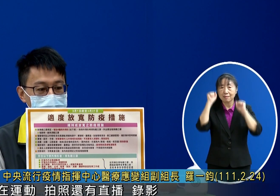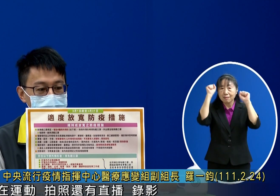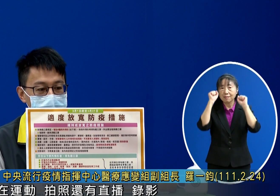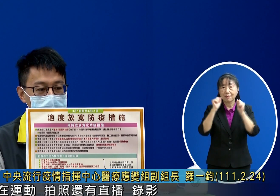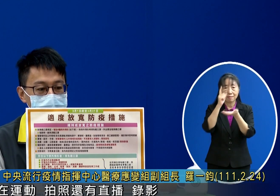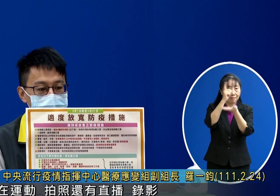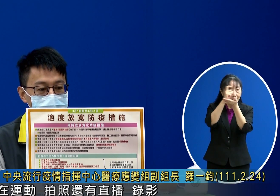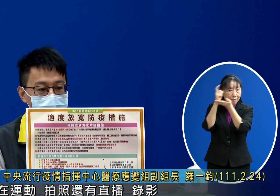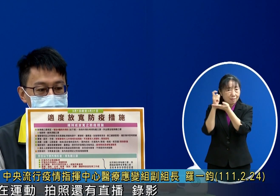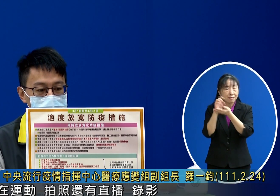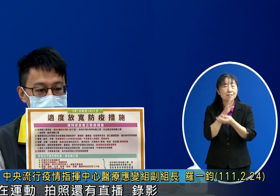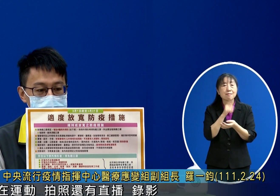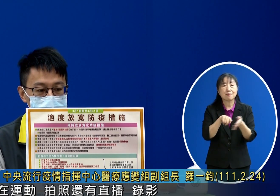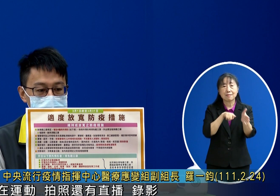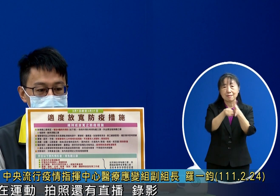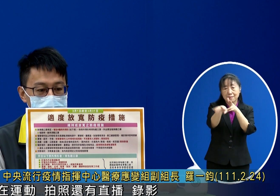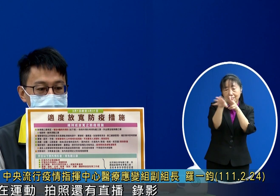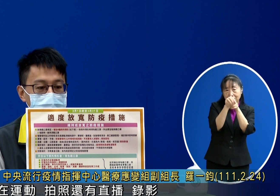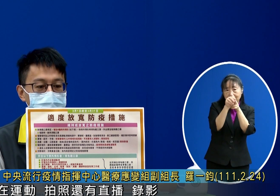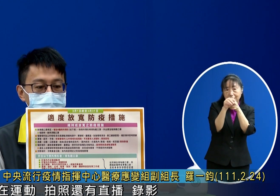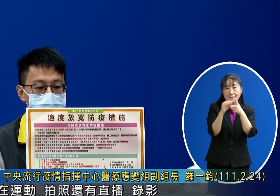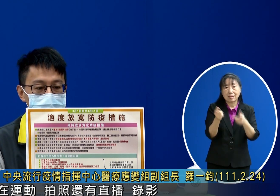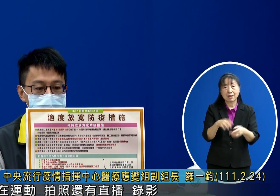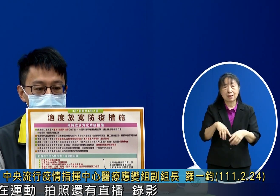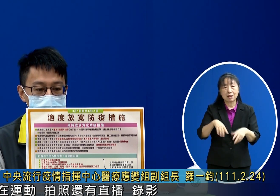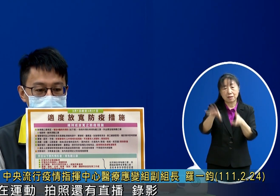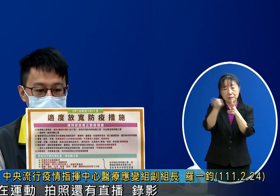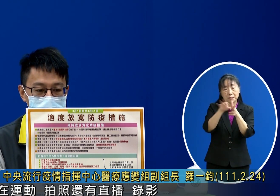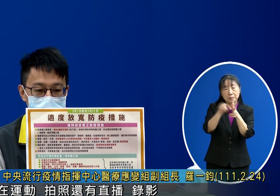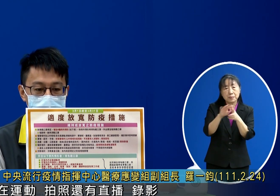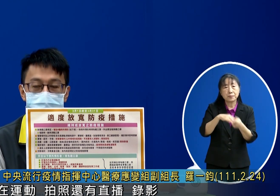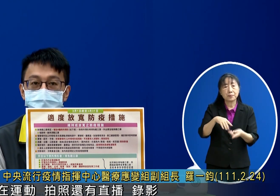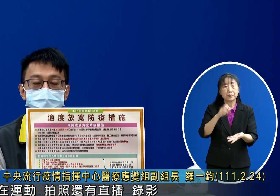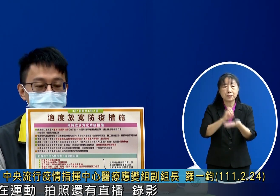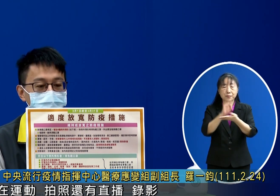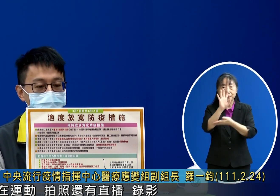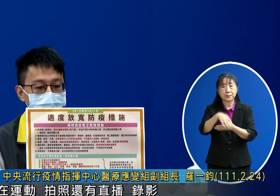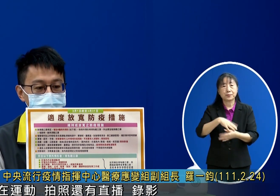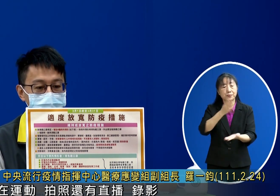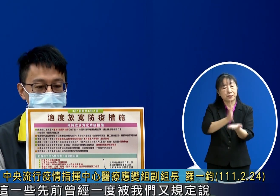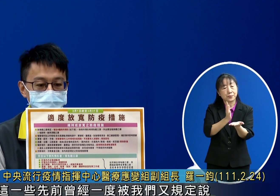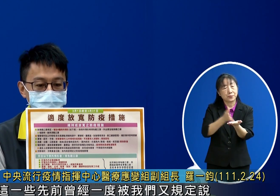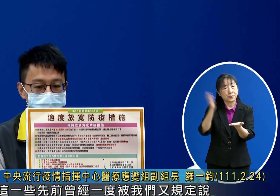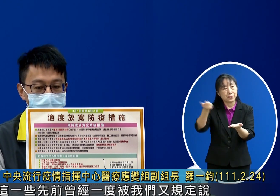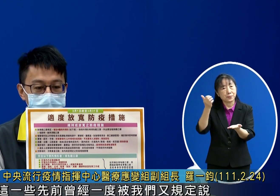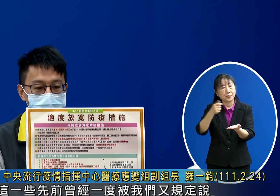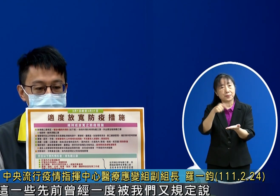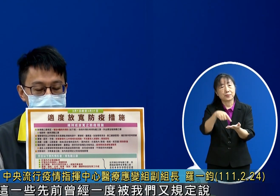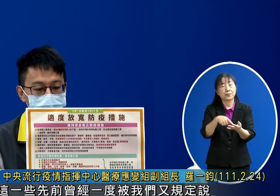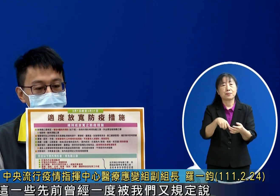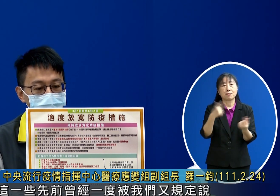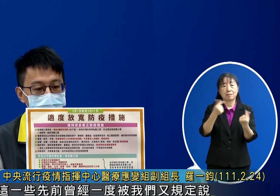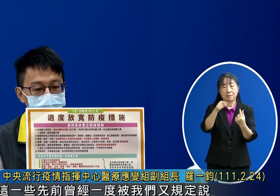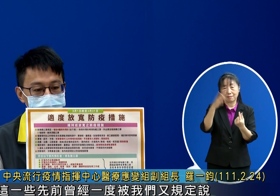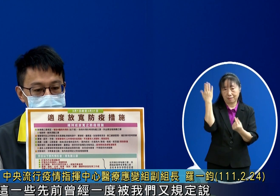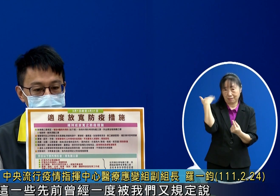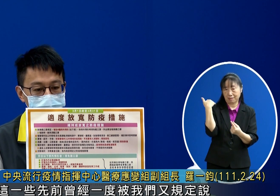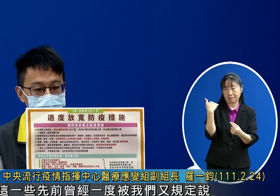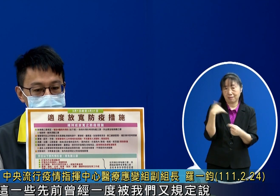有直播、录影、主持、报道、致辞、演讲、讲课等，这一些先前曾经一度被我们就是又规定说